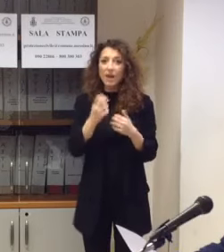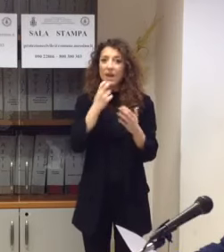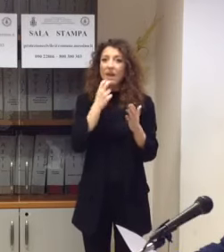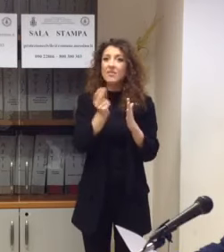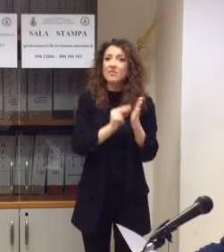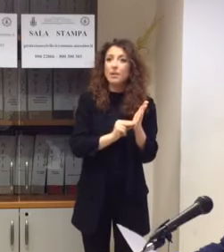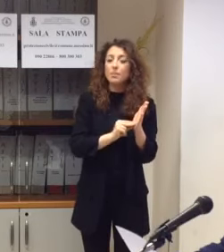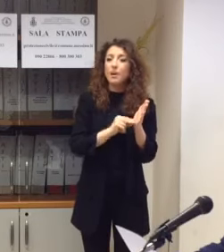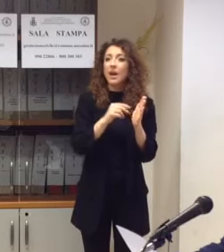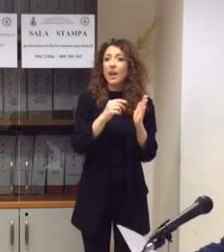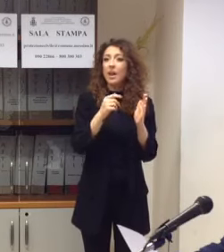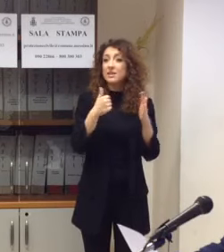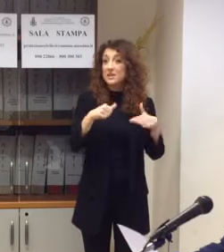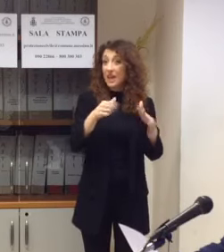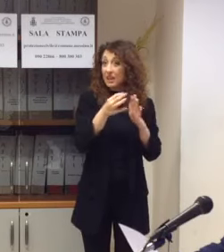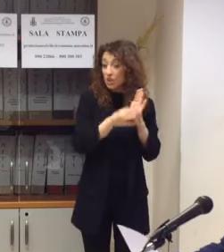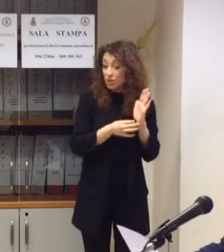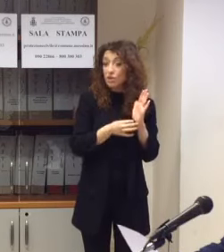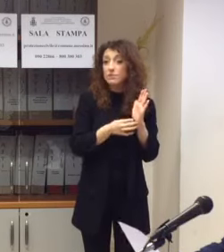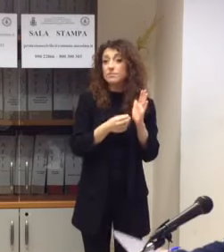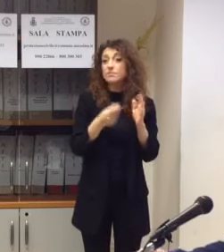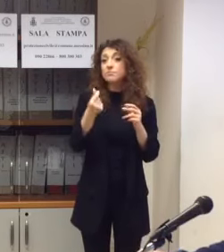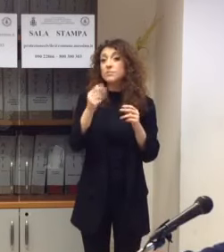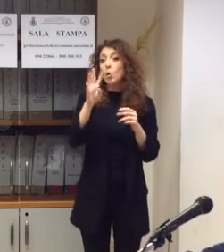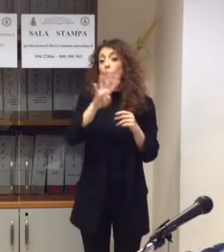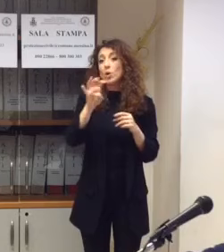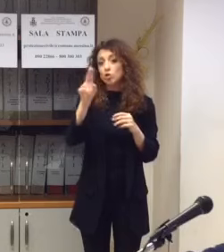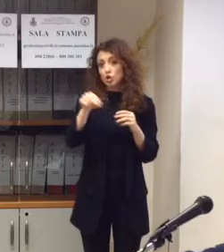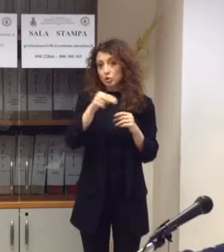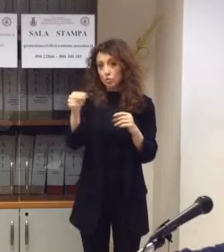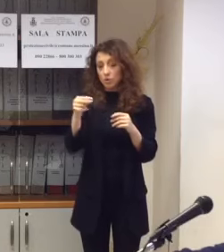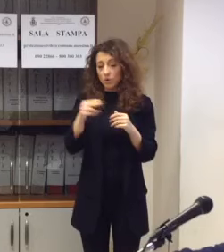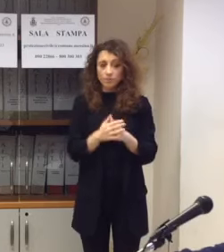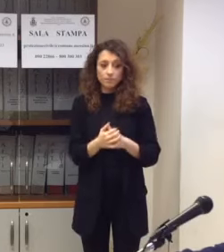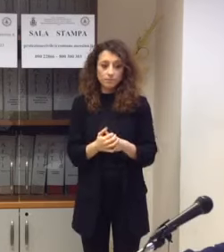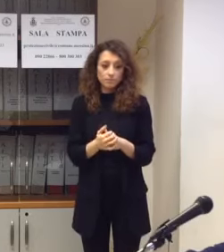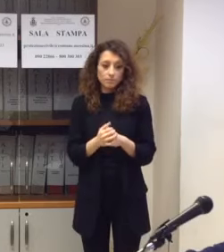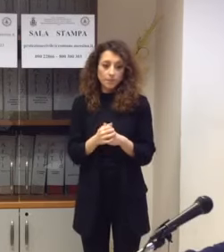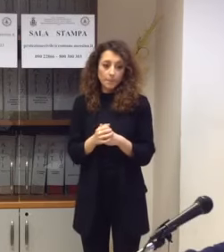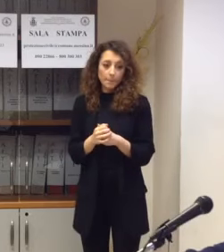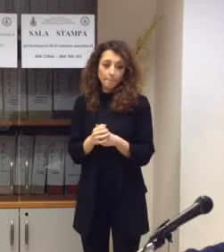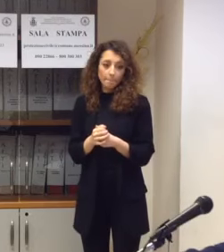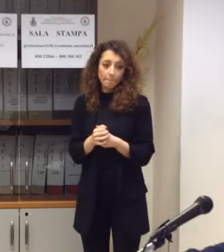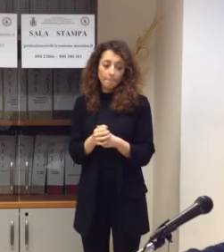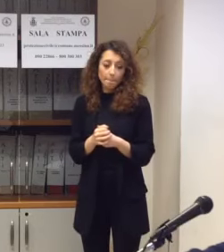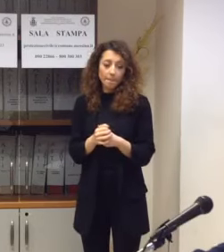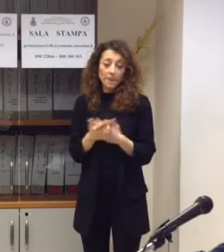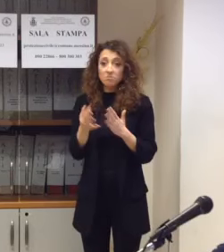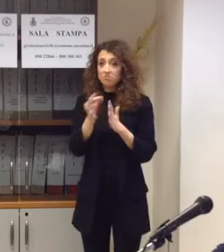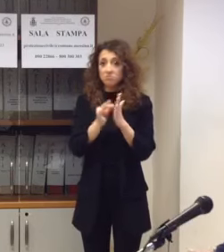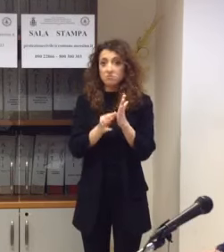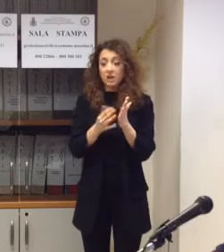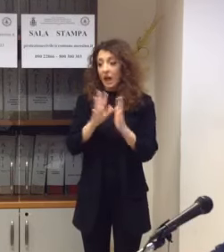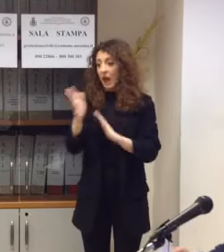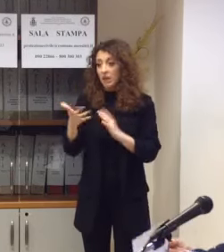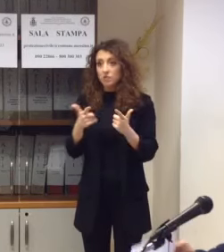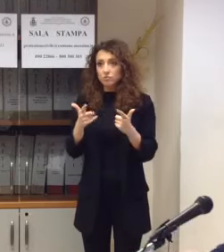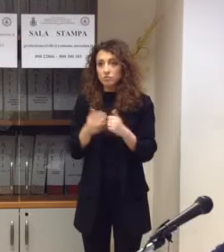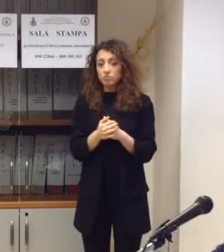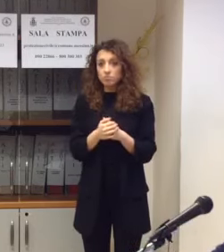regionale 16 per l'importo di 400 euro. Non abbiamo dati sostanziali ulteriori,